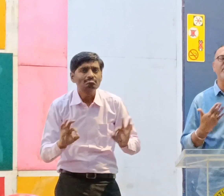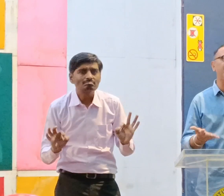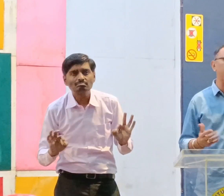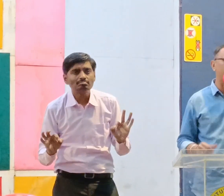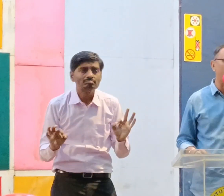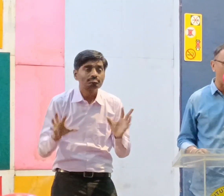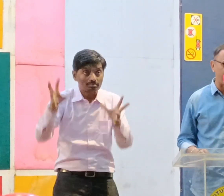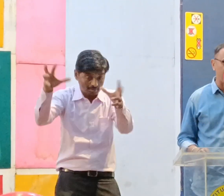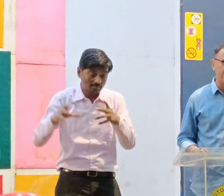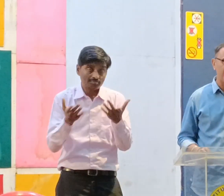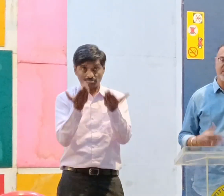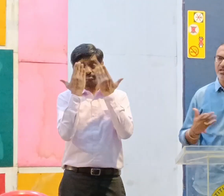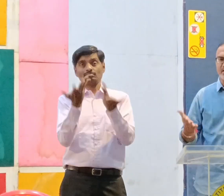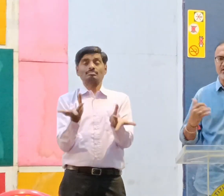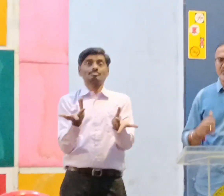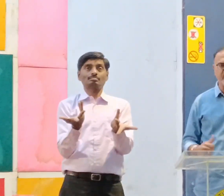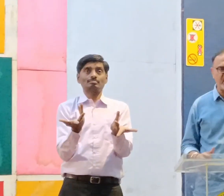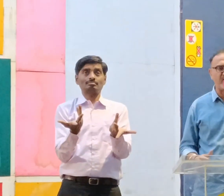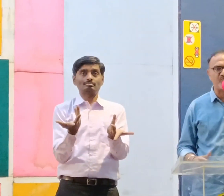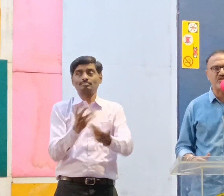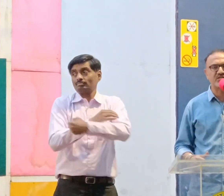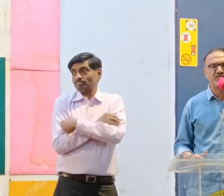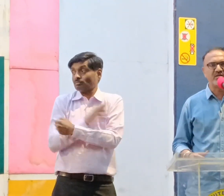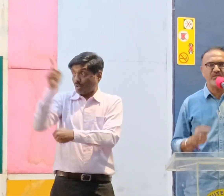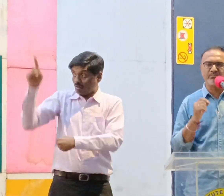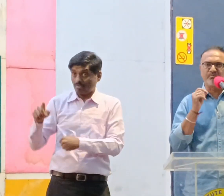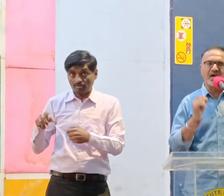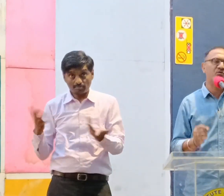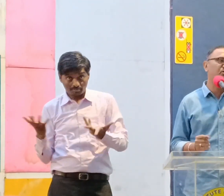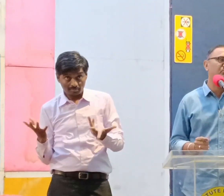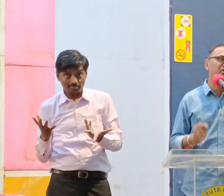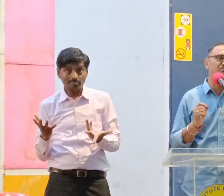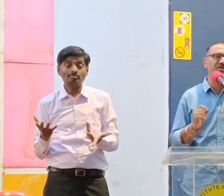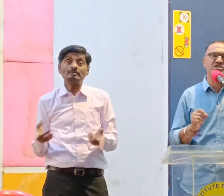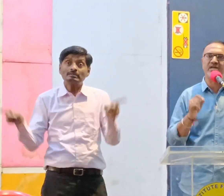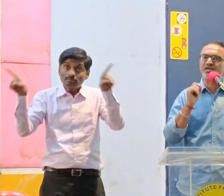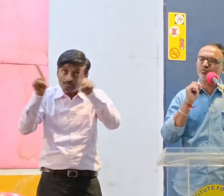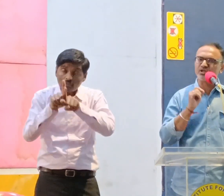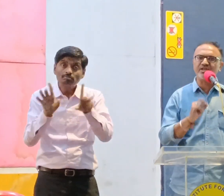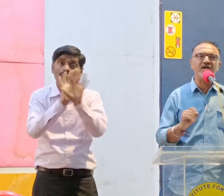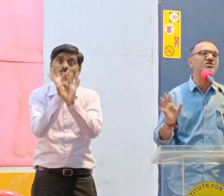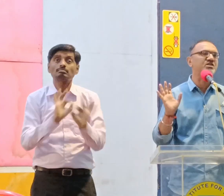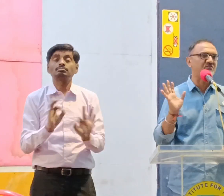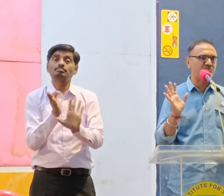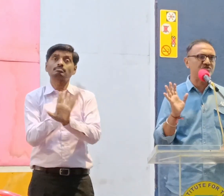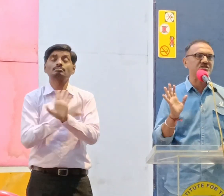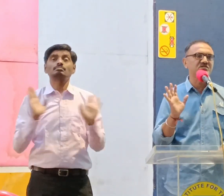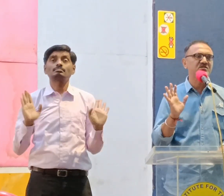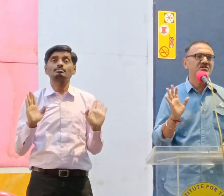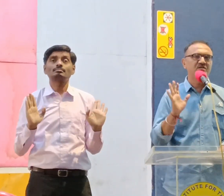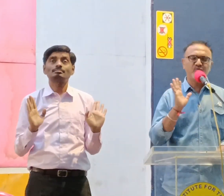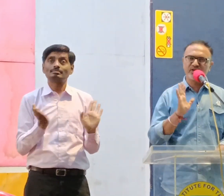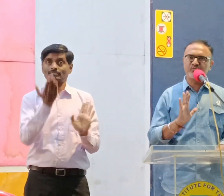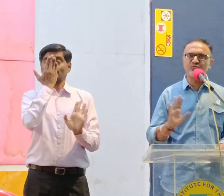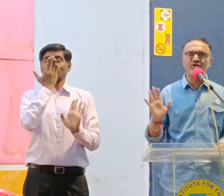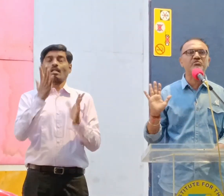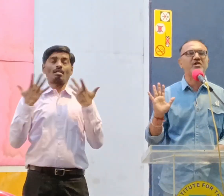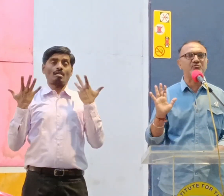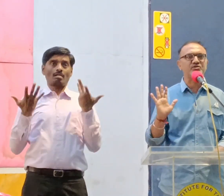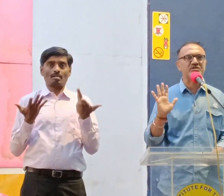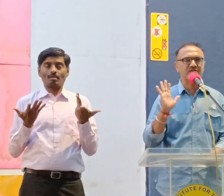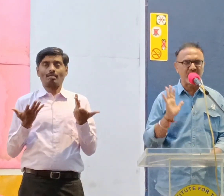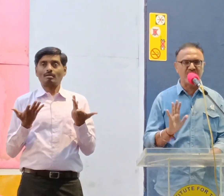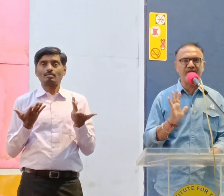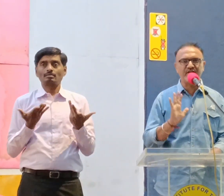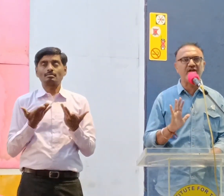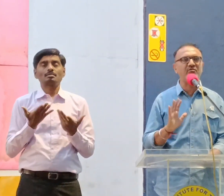રહેવું પડે, ગમે ત્યારે દડો આવે ત્યારે એને તરત રમી લેવાનું છે. એમ બાળકોએ પણ હંમેશા એટલું તૈયાર જ રહેવાનું છે, પૂરેપૂરું